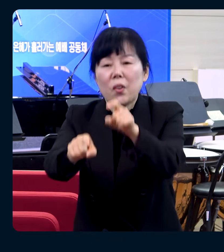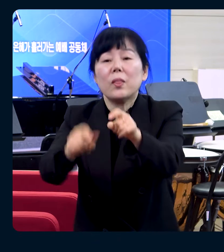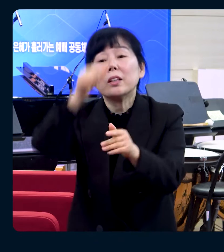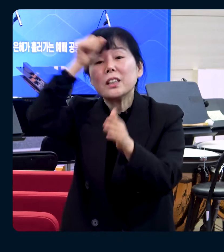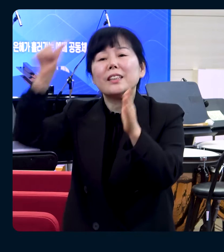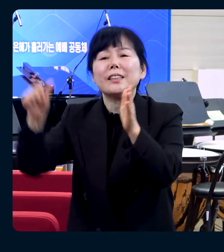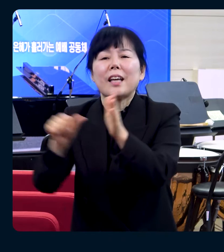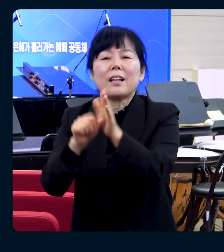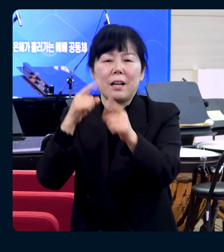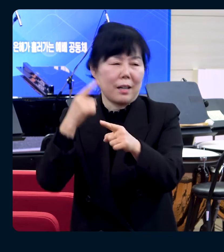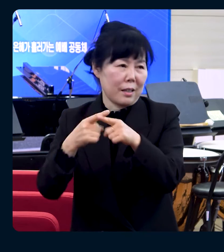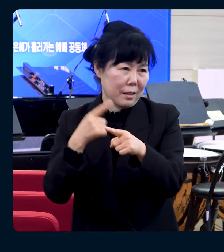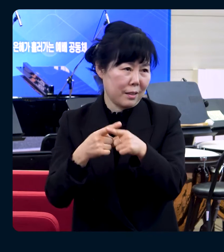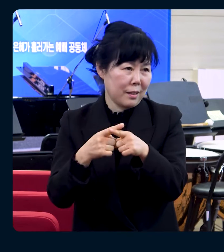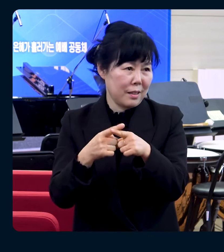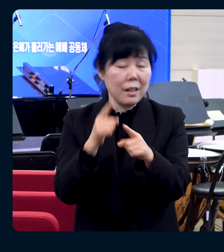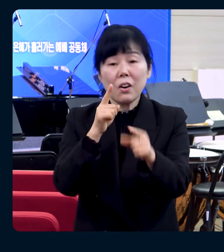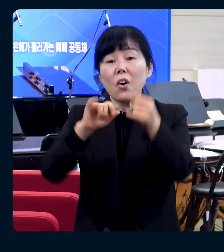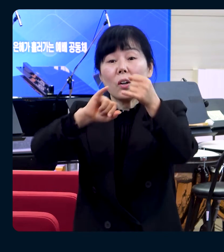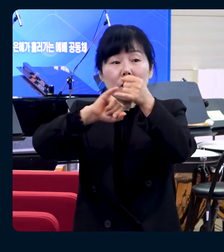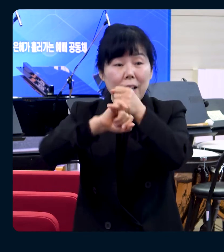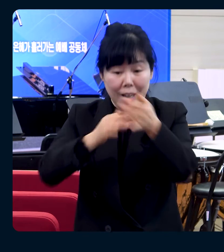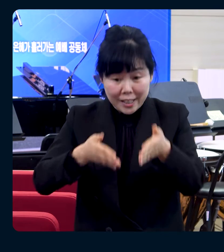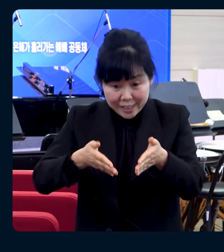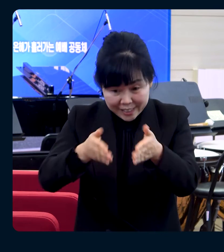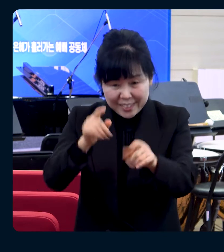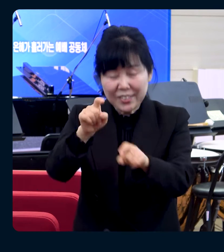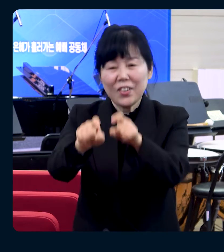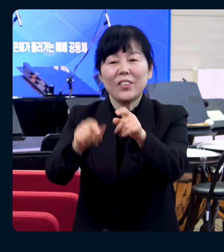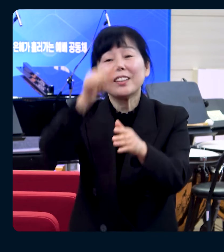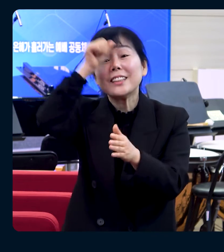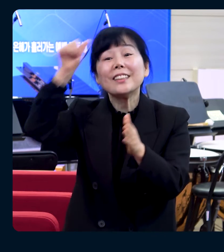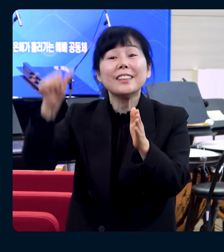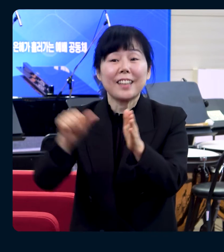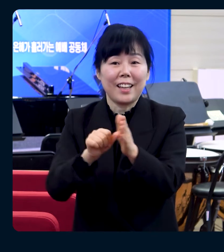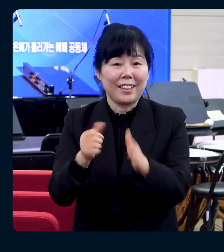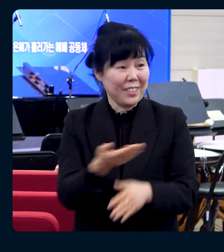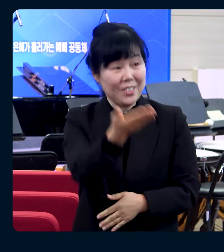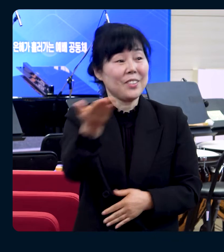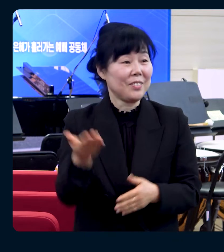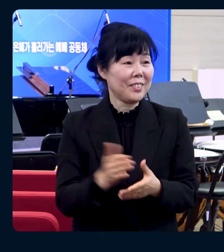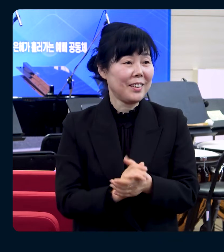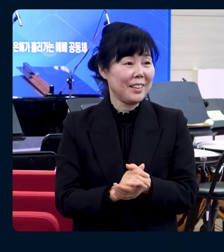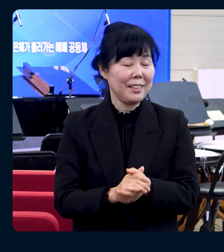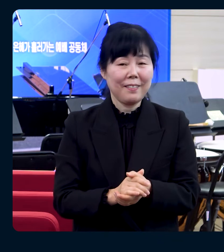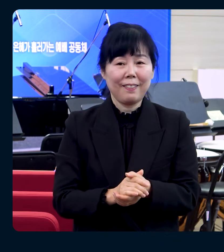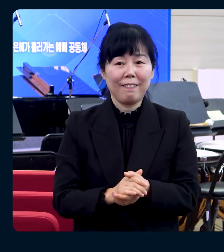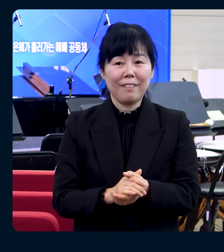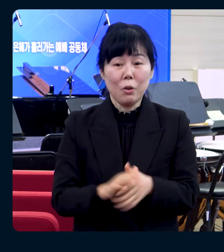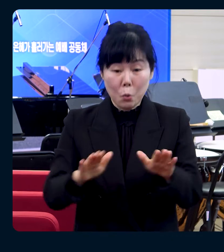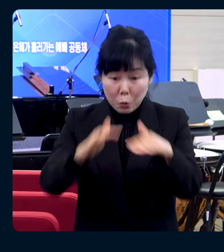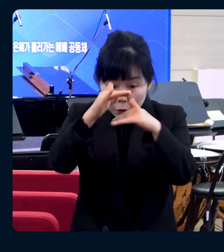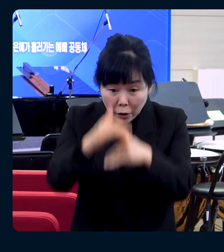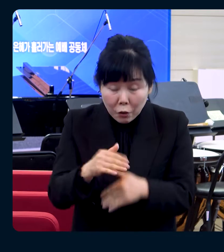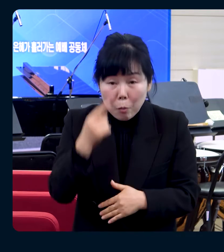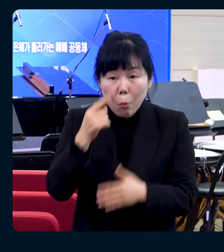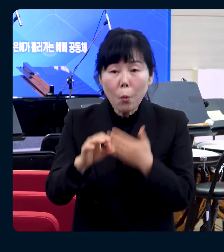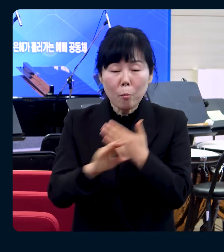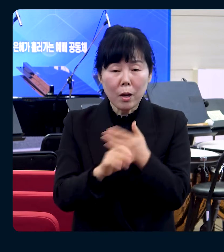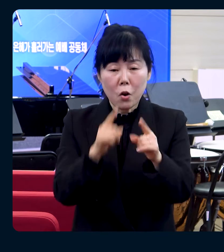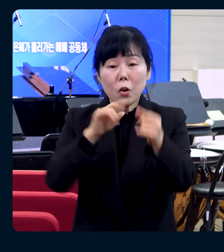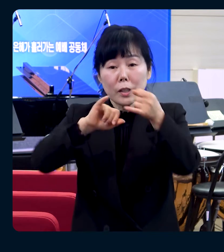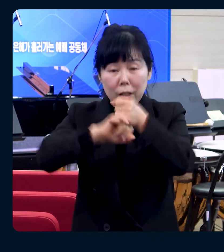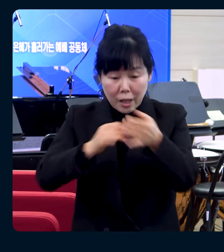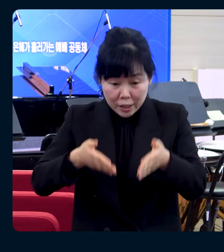있어요. 우리는 뭐예요? 언약의 길을 걷는 인생이다 라는 것이죠. 자, 오늘 말씀에는요, 그 언약의 길을